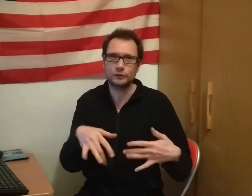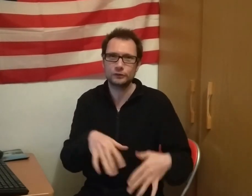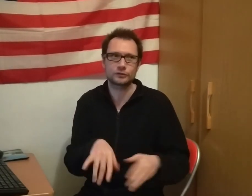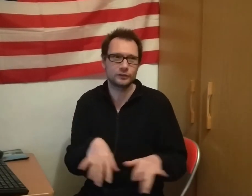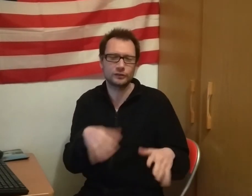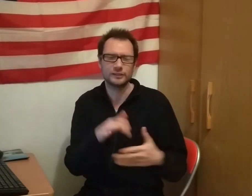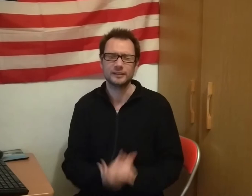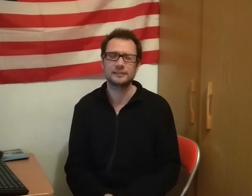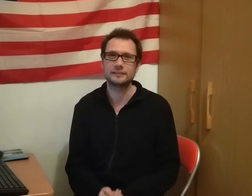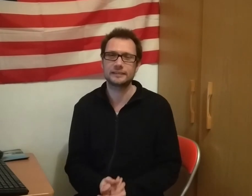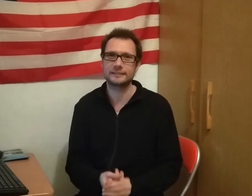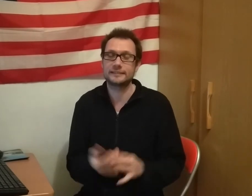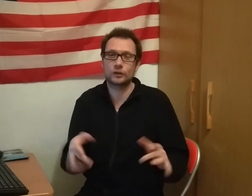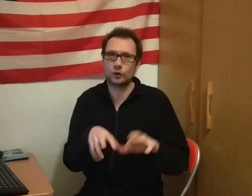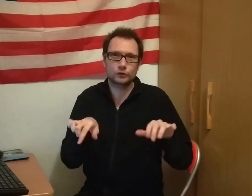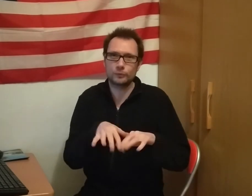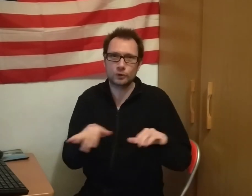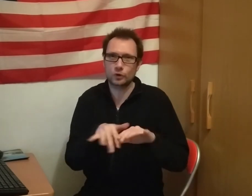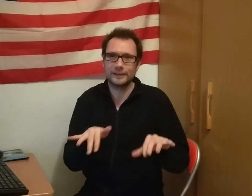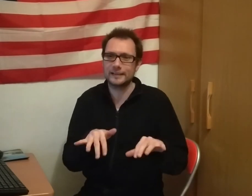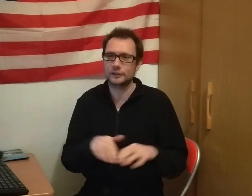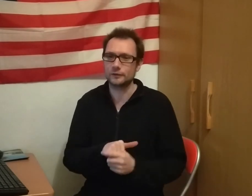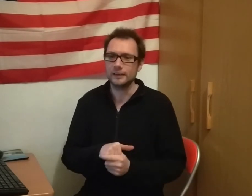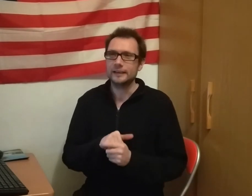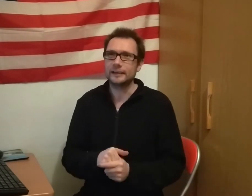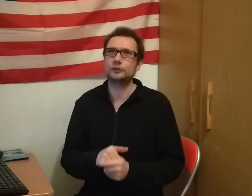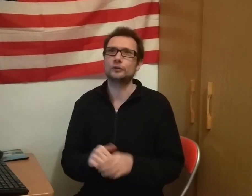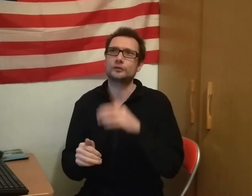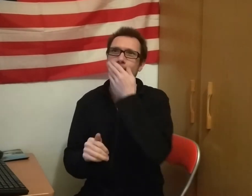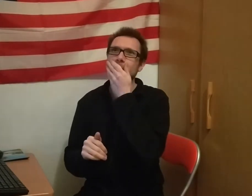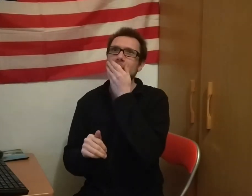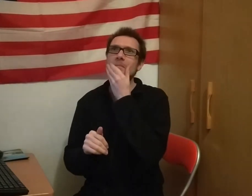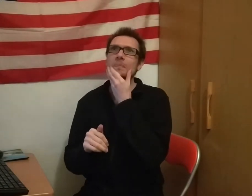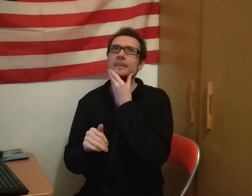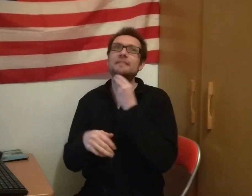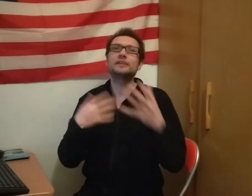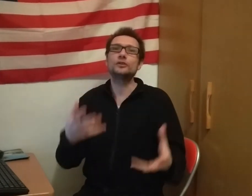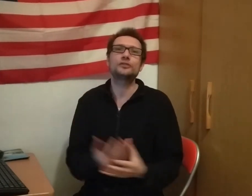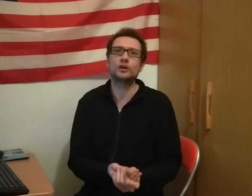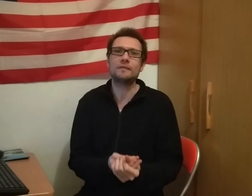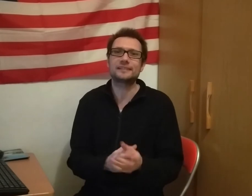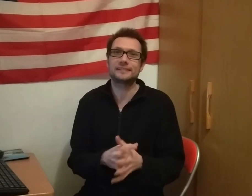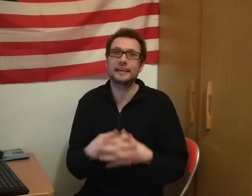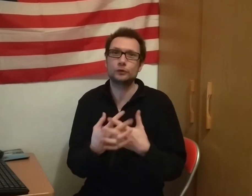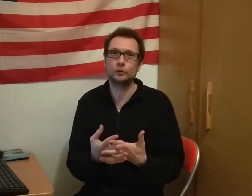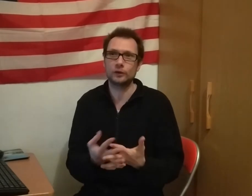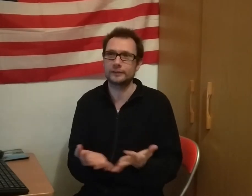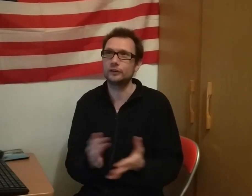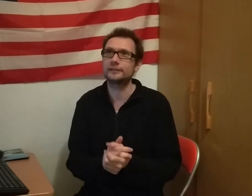o si no, se es corto por comentario. Entonces, a ver, yo no sé cómo avanzar en YouTube, pero tengo desde